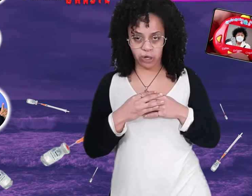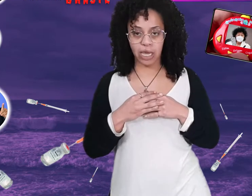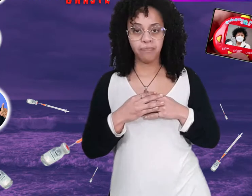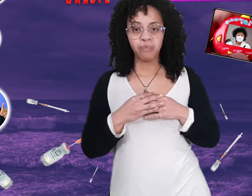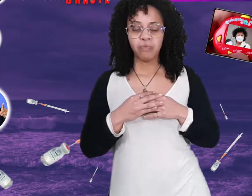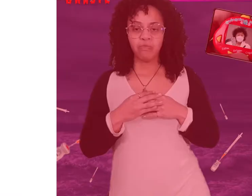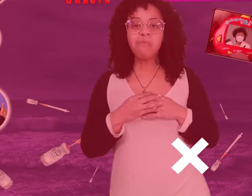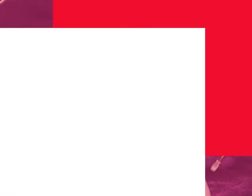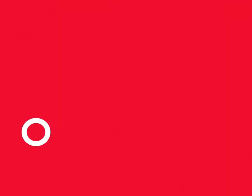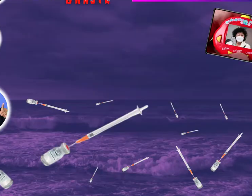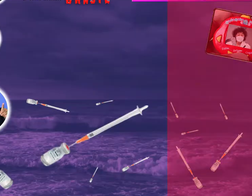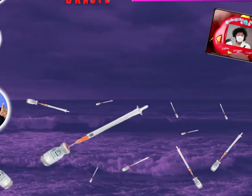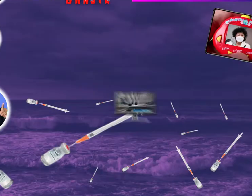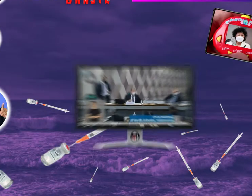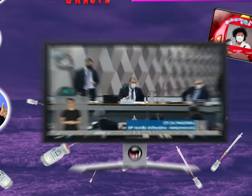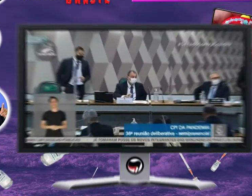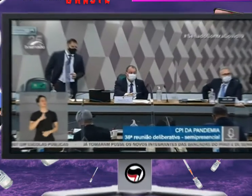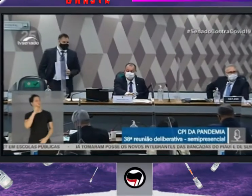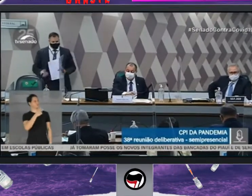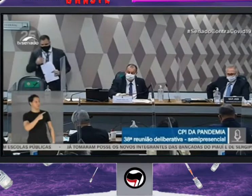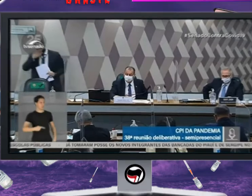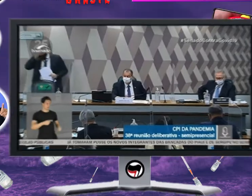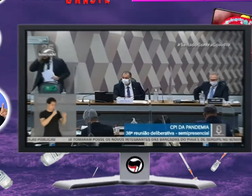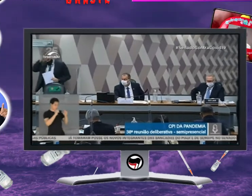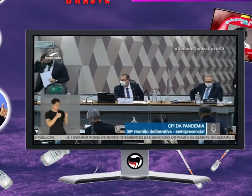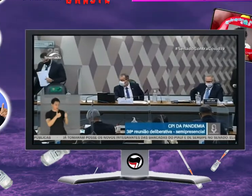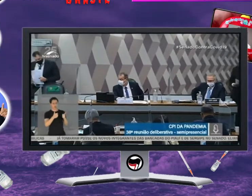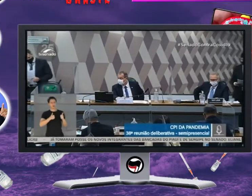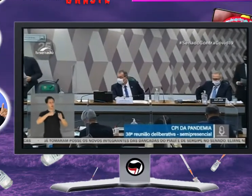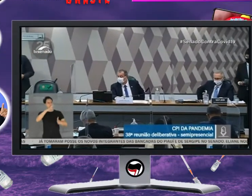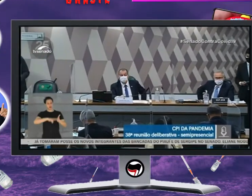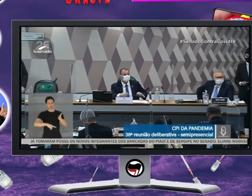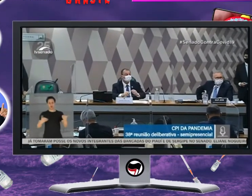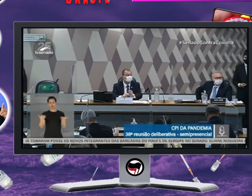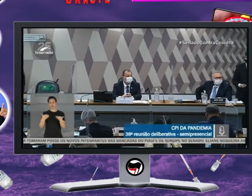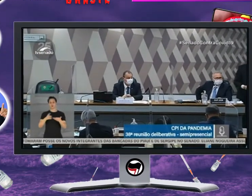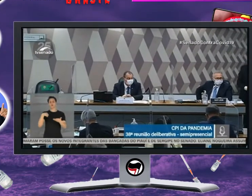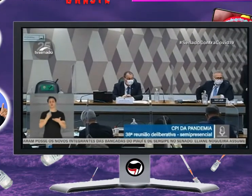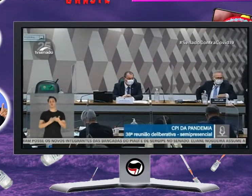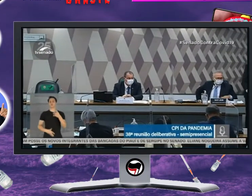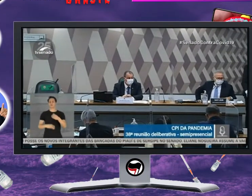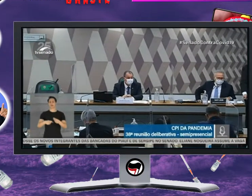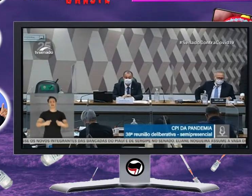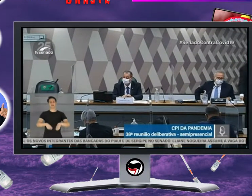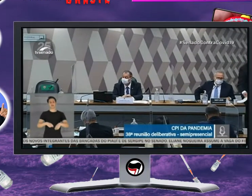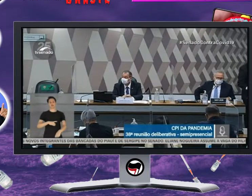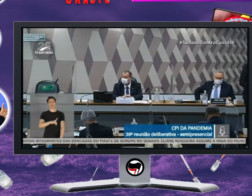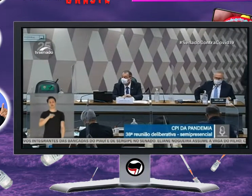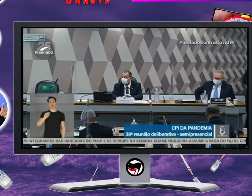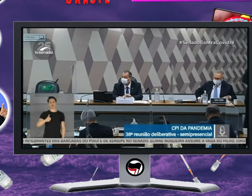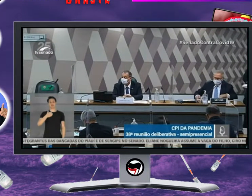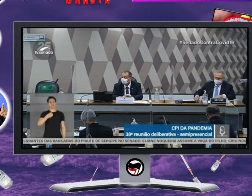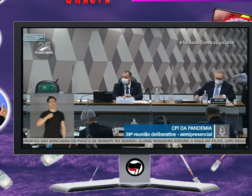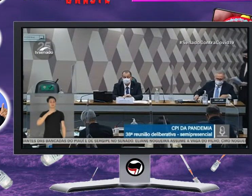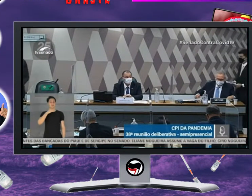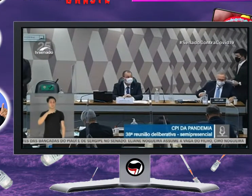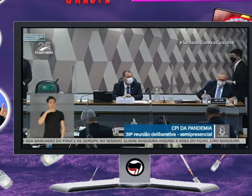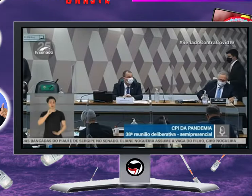porquê. Vamos ver. Como autor do requerimento, apenas para referendar a necessidade, em 16 de março de 2020, o então ministro da Casa Civil, Braga Neto,